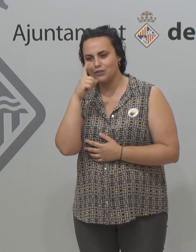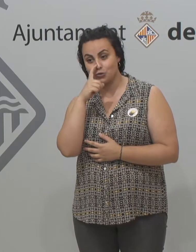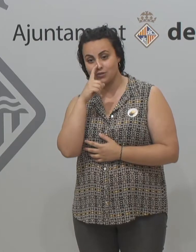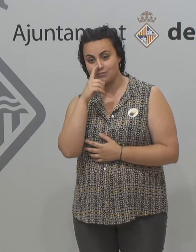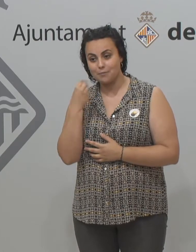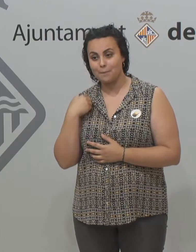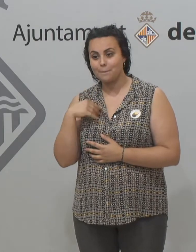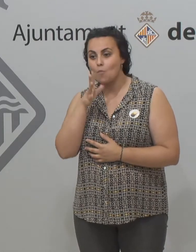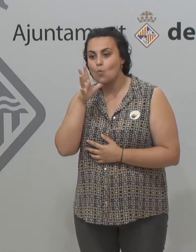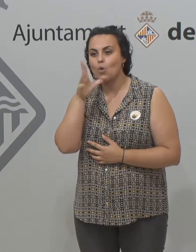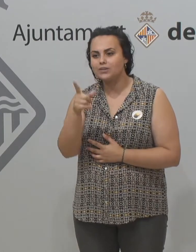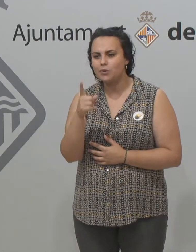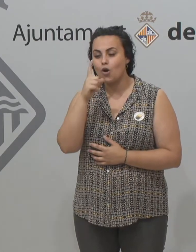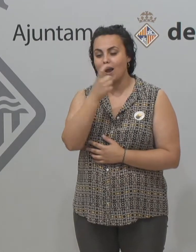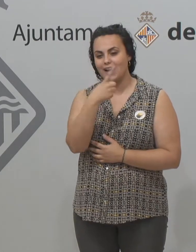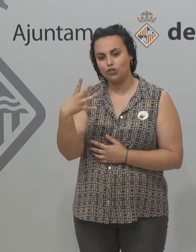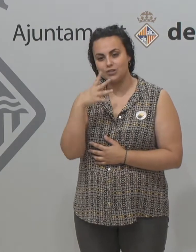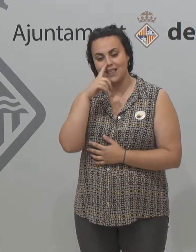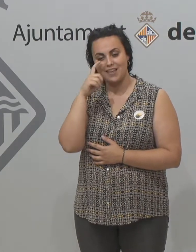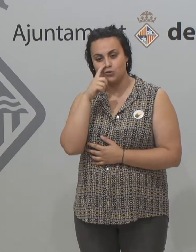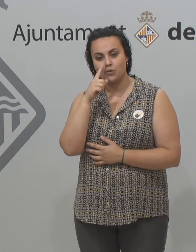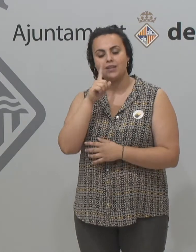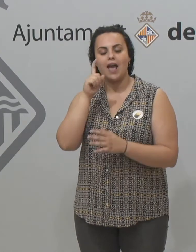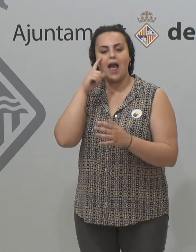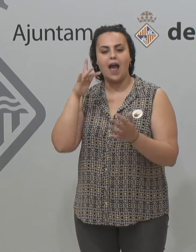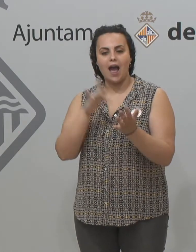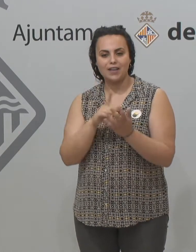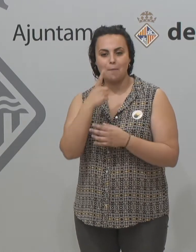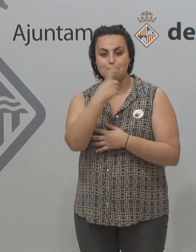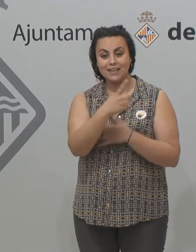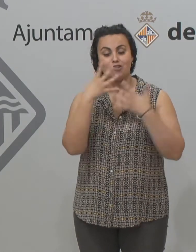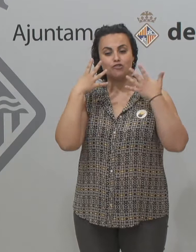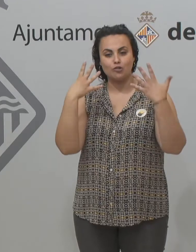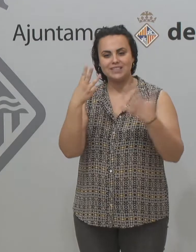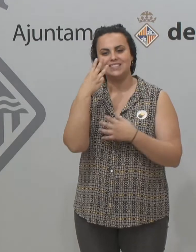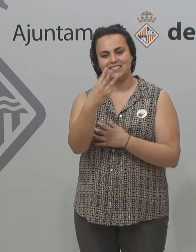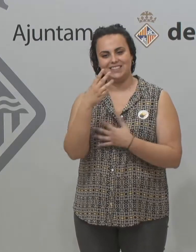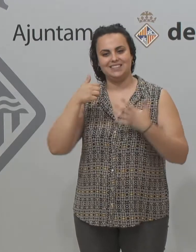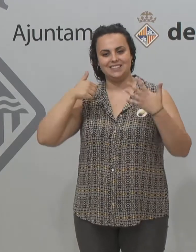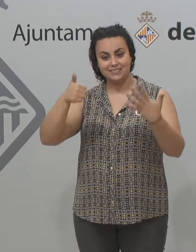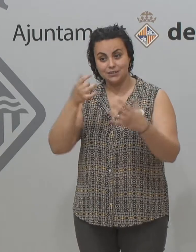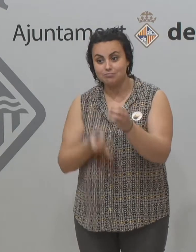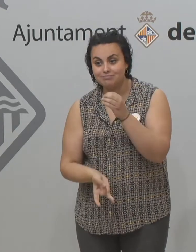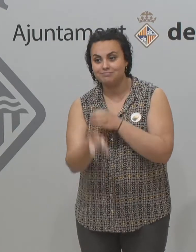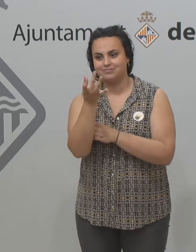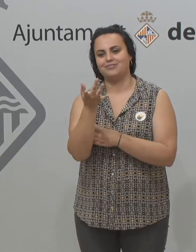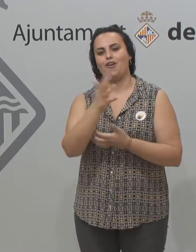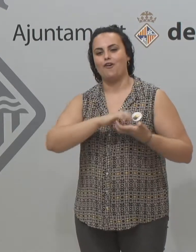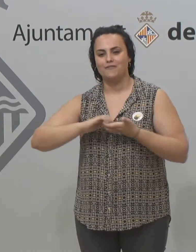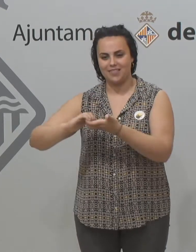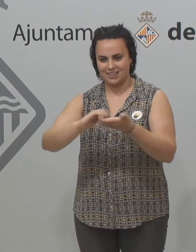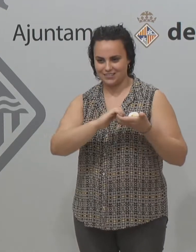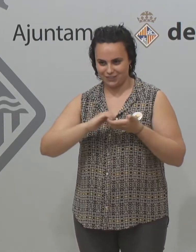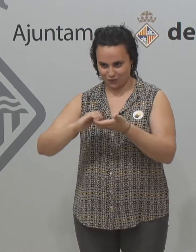14 de juny de l'any 1936 quan es va constituir la Confederació Nacional de Persones Sordes en el nostre